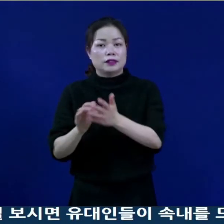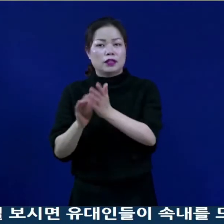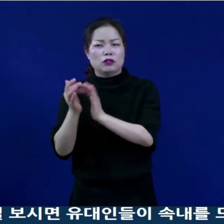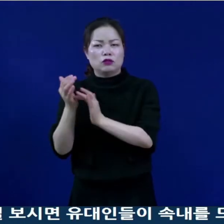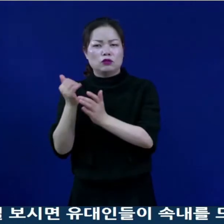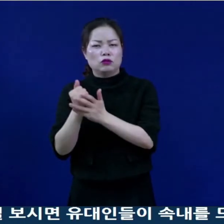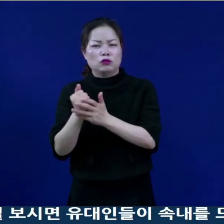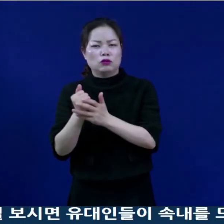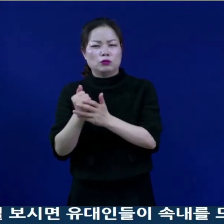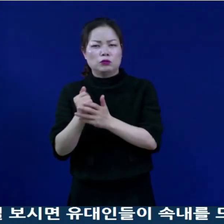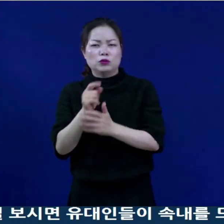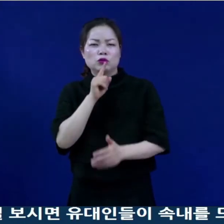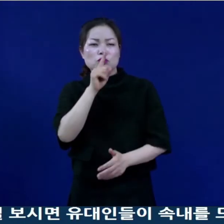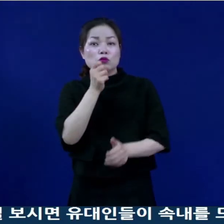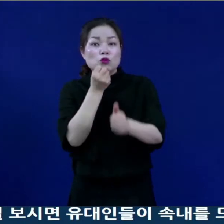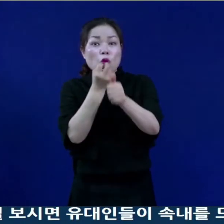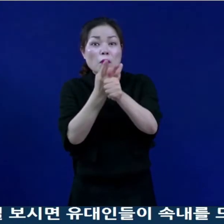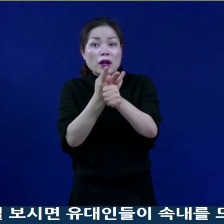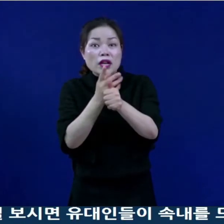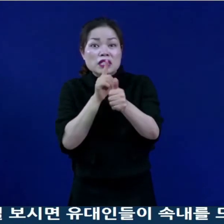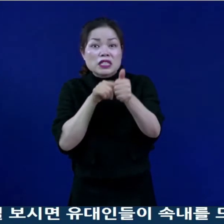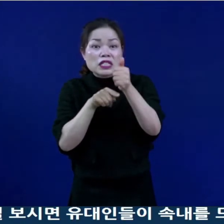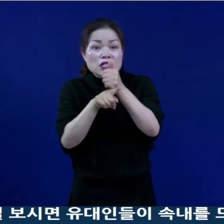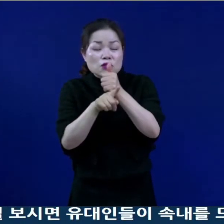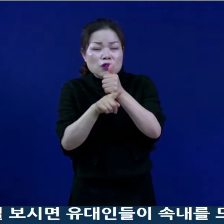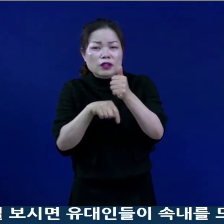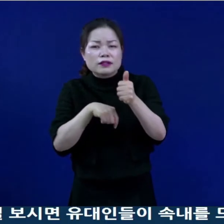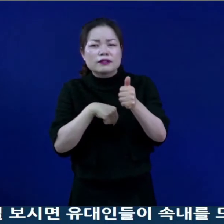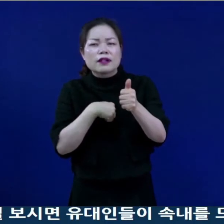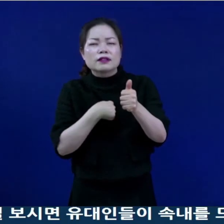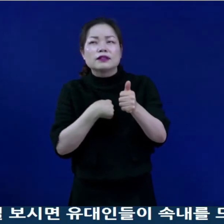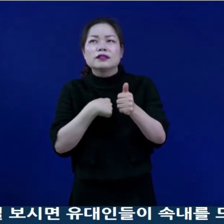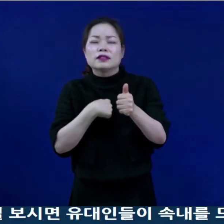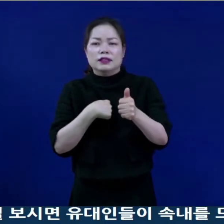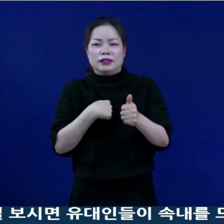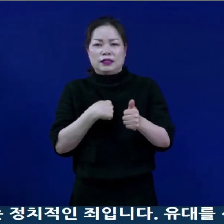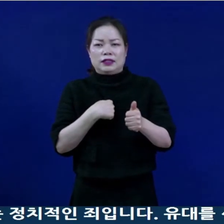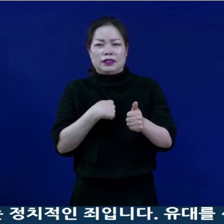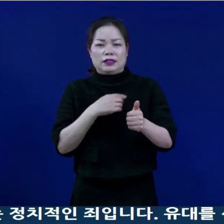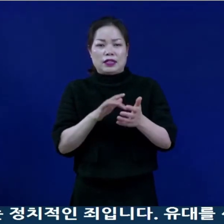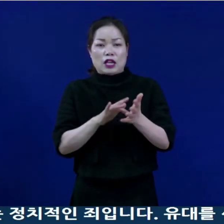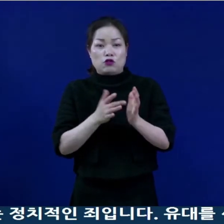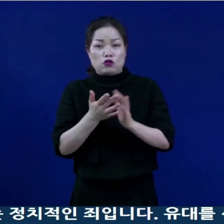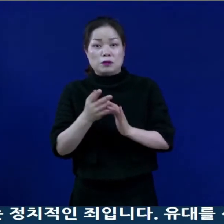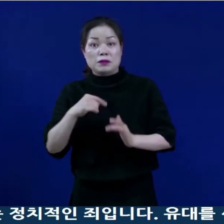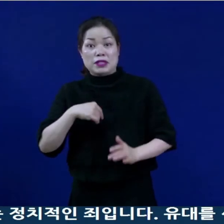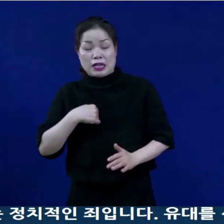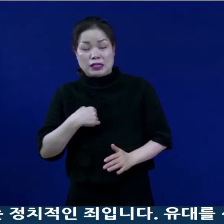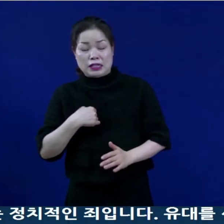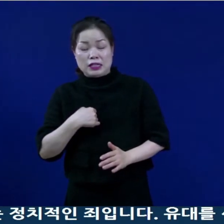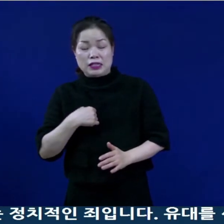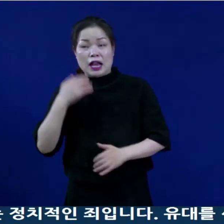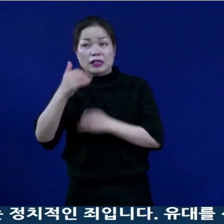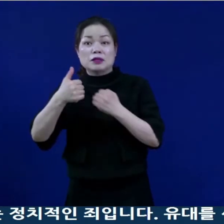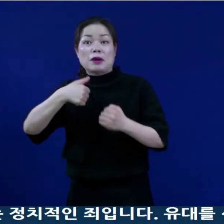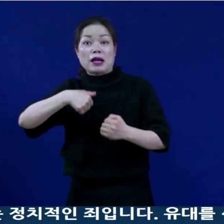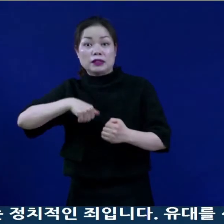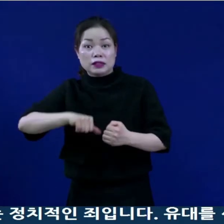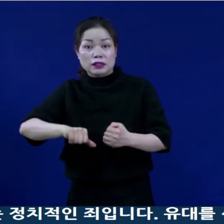예수님을 고소한 이유가 무엇이다? 자신을 스스로 하나님의 아들이라고 말해서 고소하는